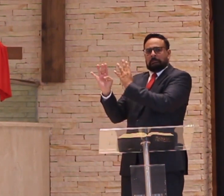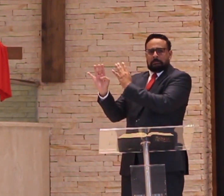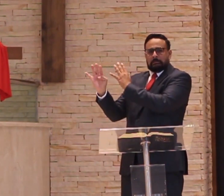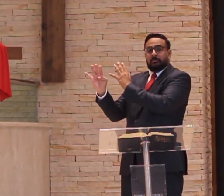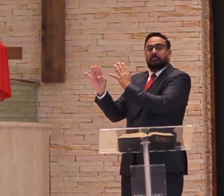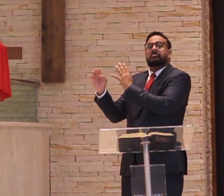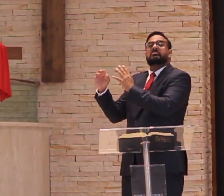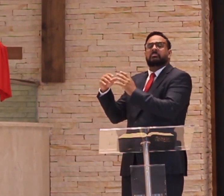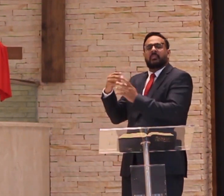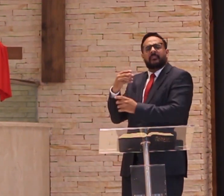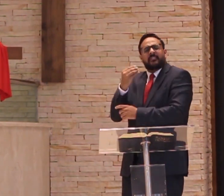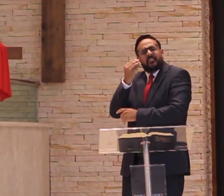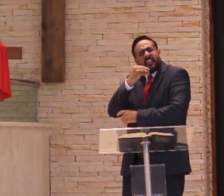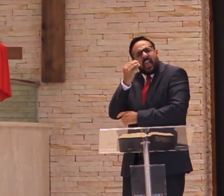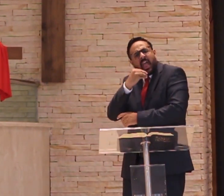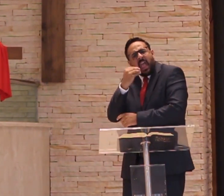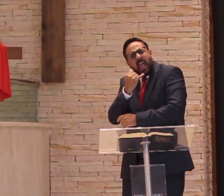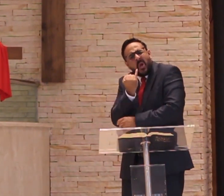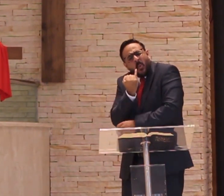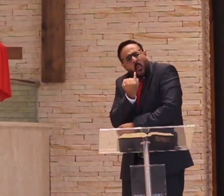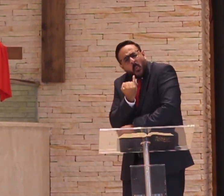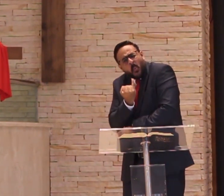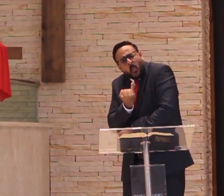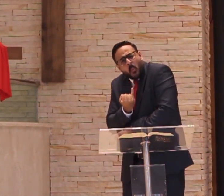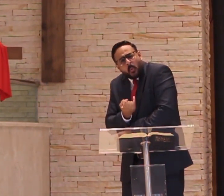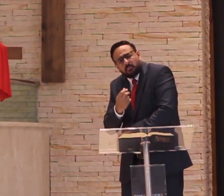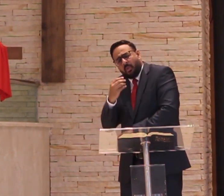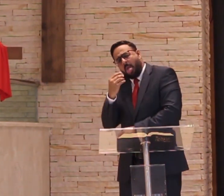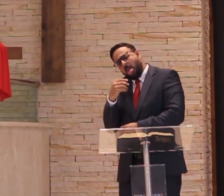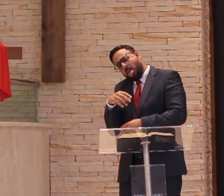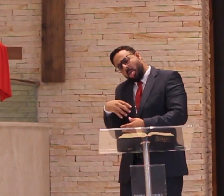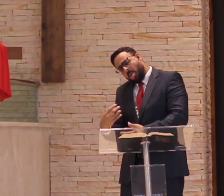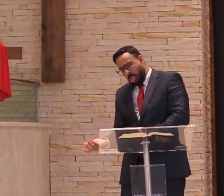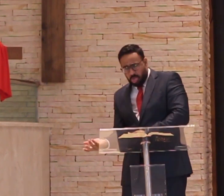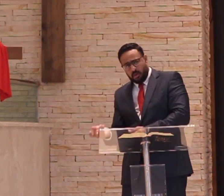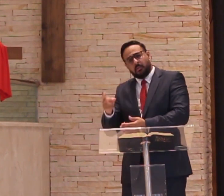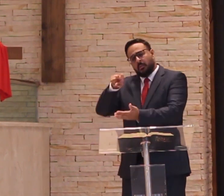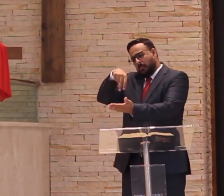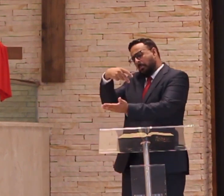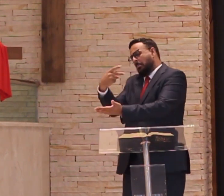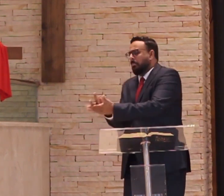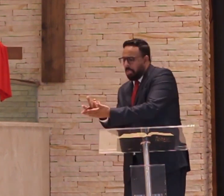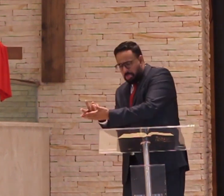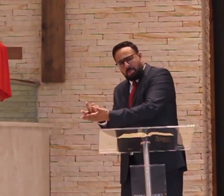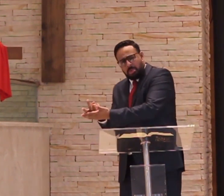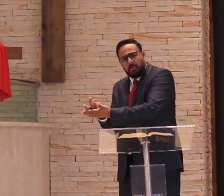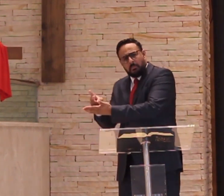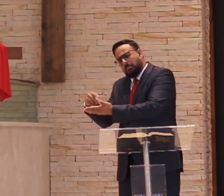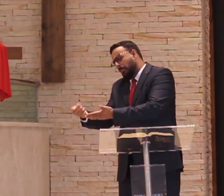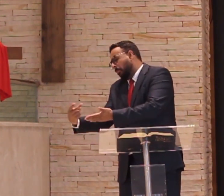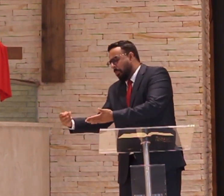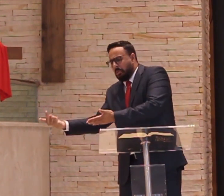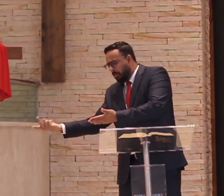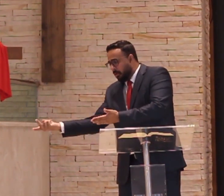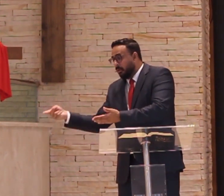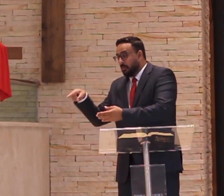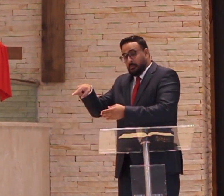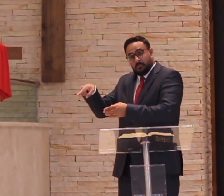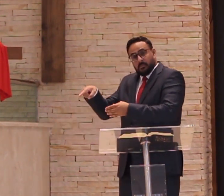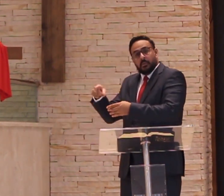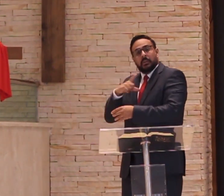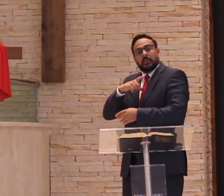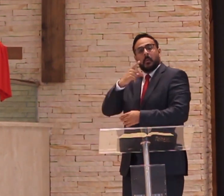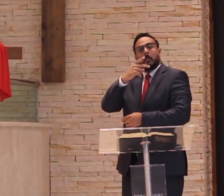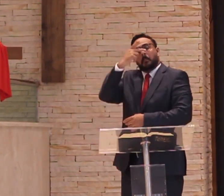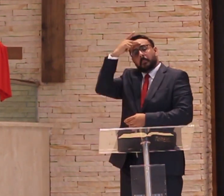um lado e outro. Muitas vezes eram atingidos por balas perdidas e muitas vezes caíam porque